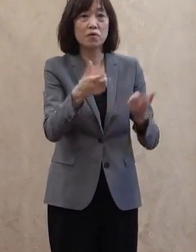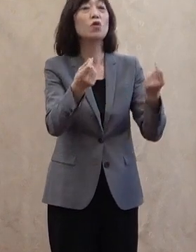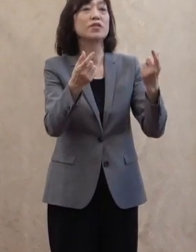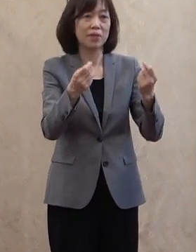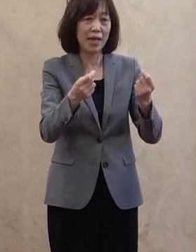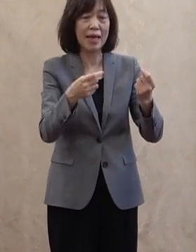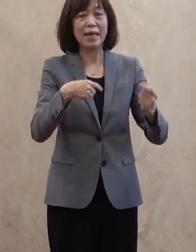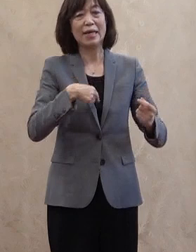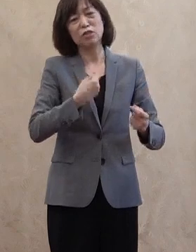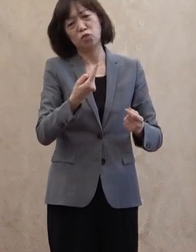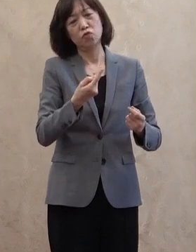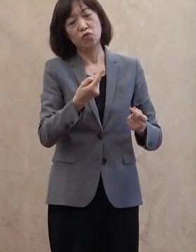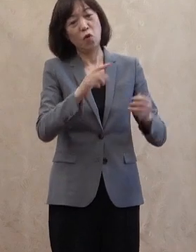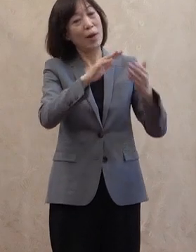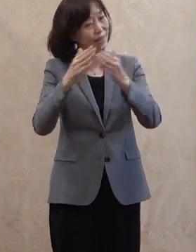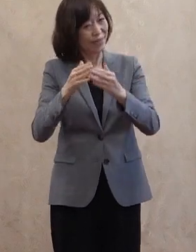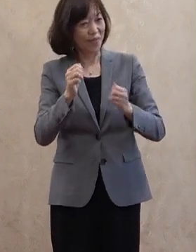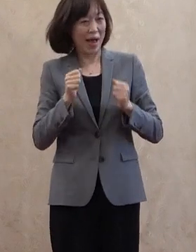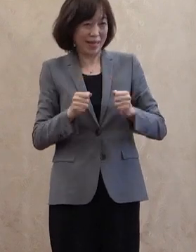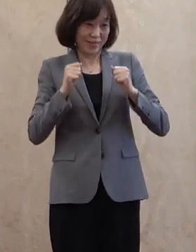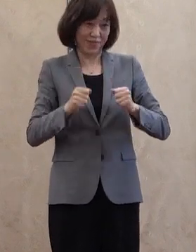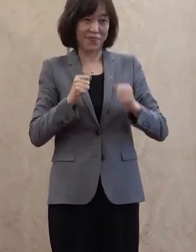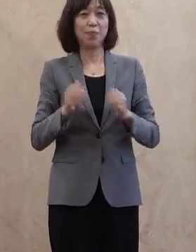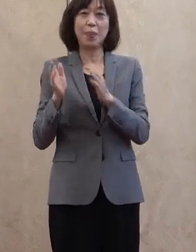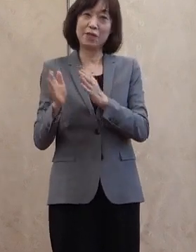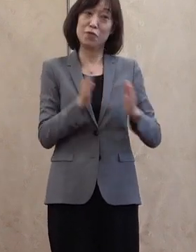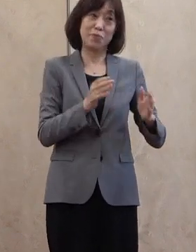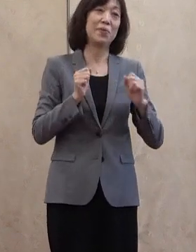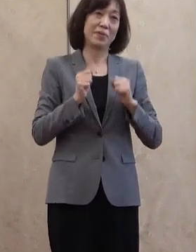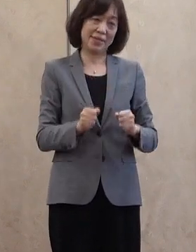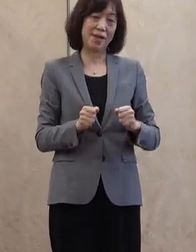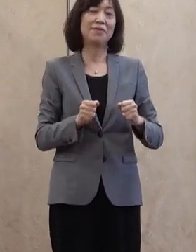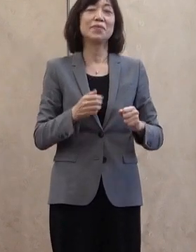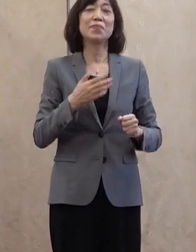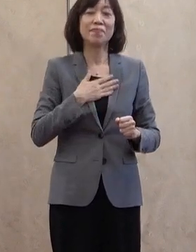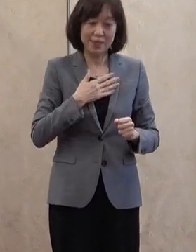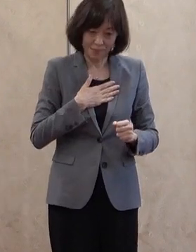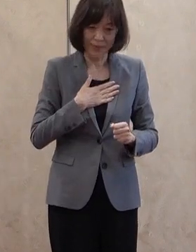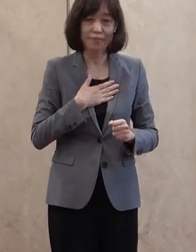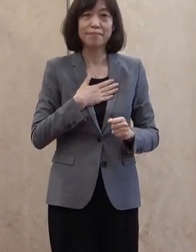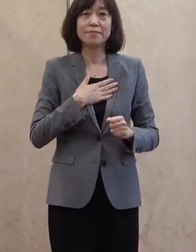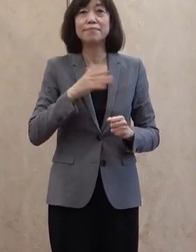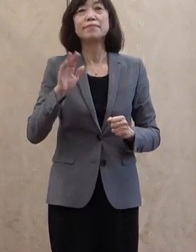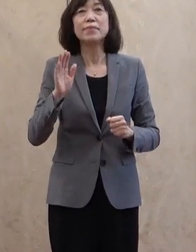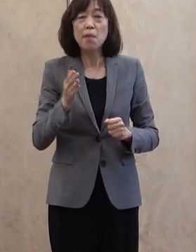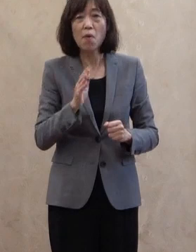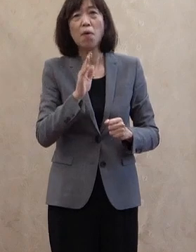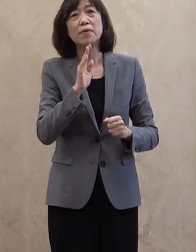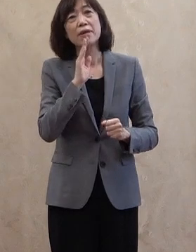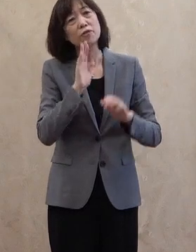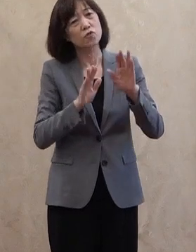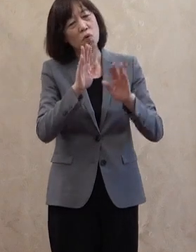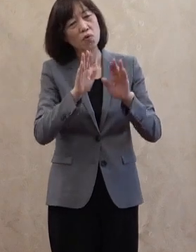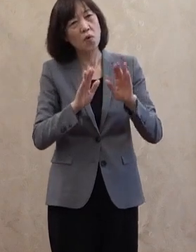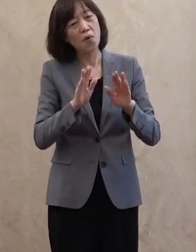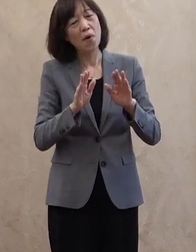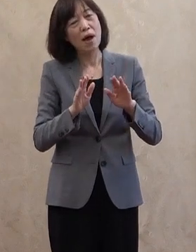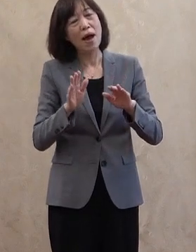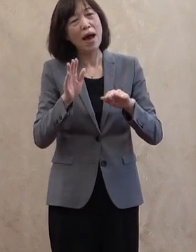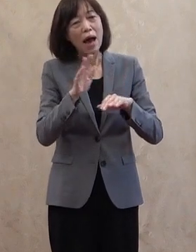走るということで準備もされてきたところだとも承知もしてますが、この現状に考えてみたときに、